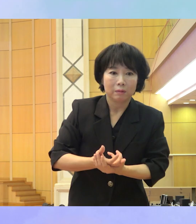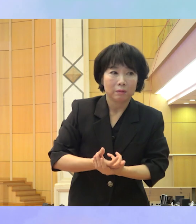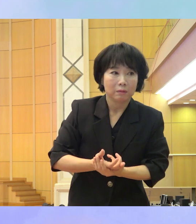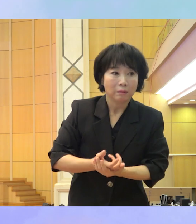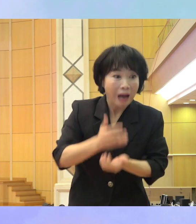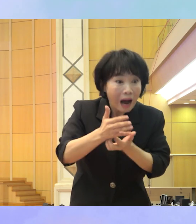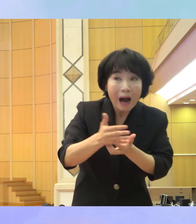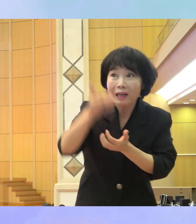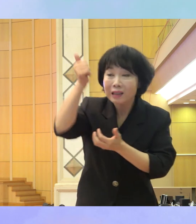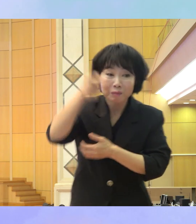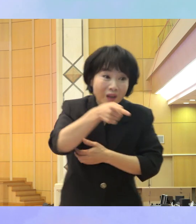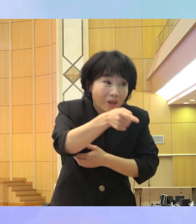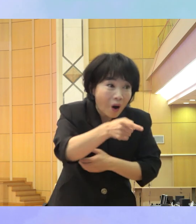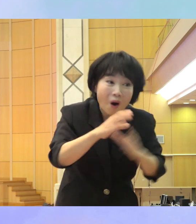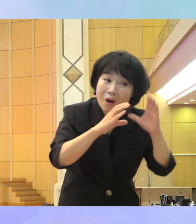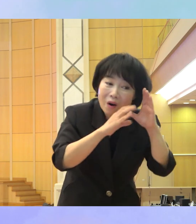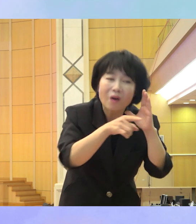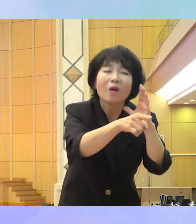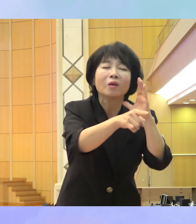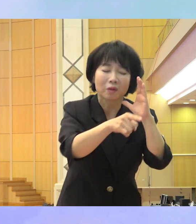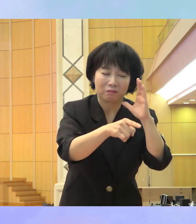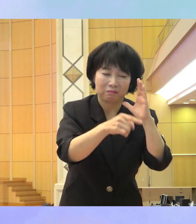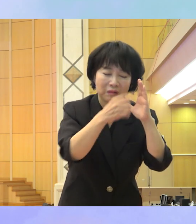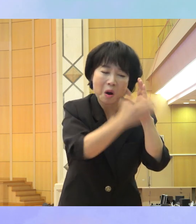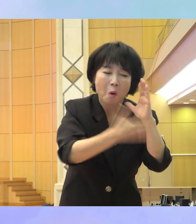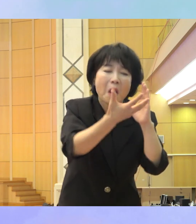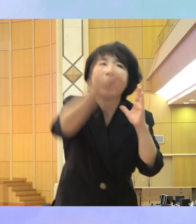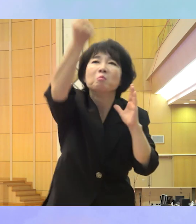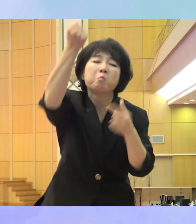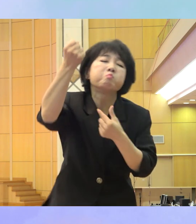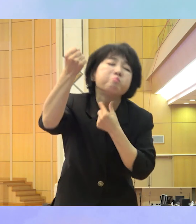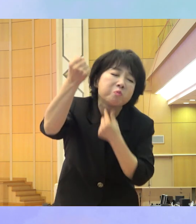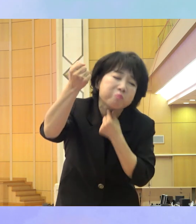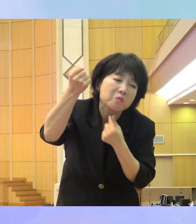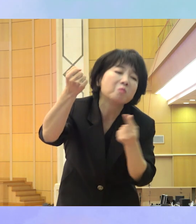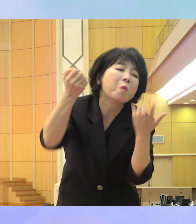때문에 번제로 드린다고 하는 것을 모를 리가 없습니다.